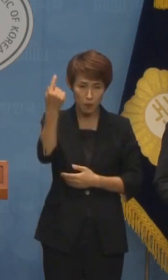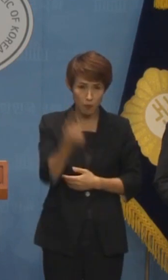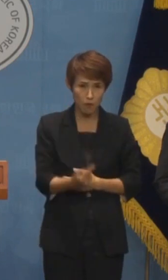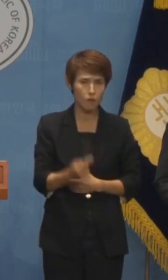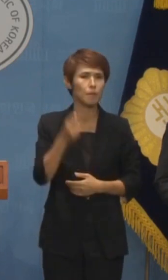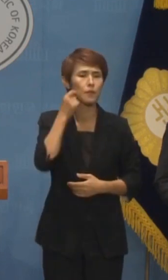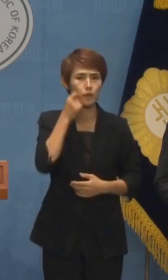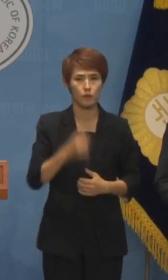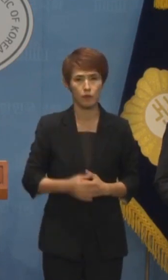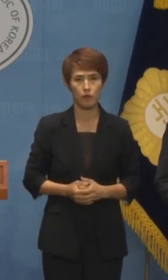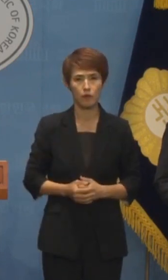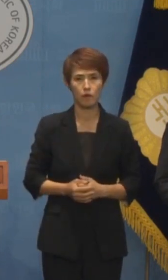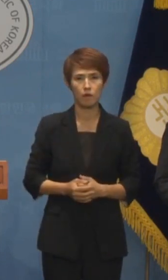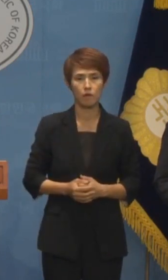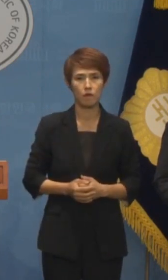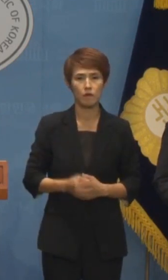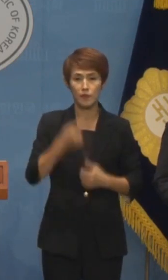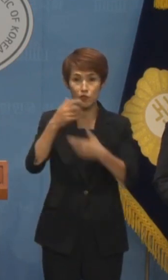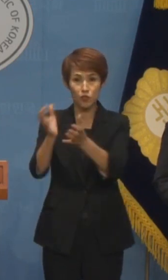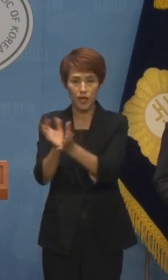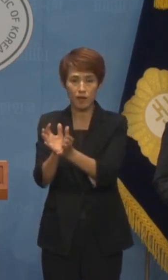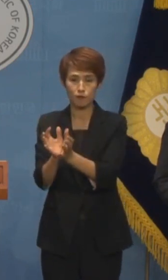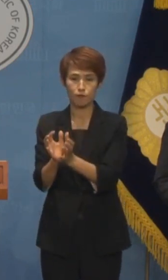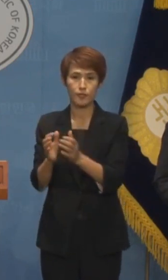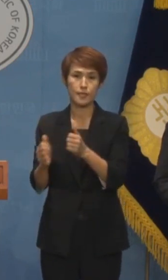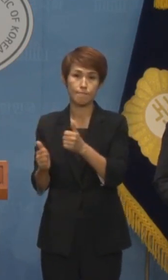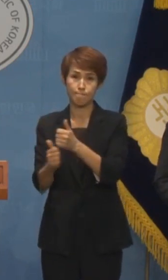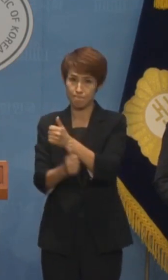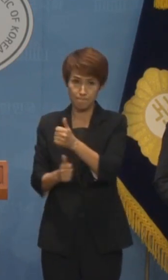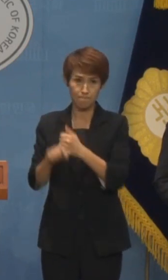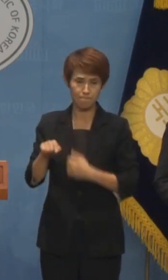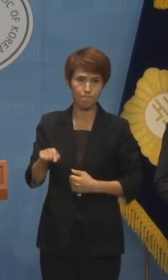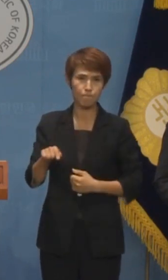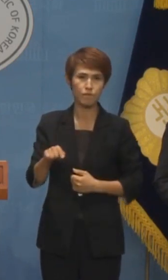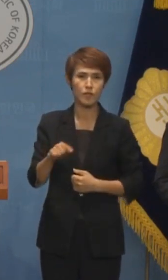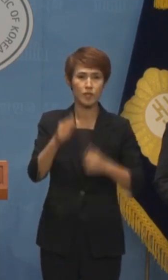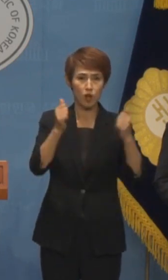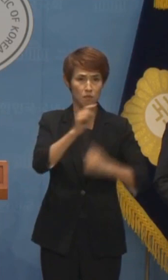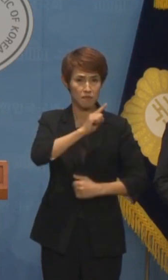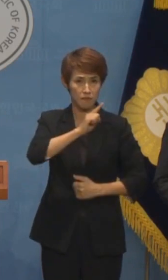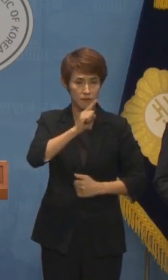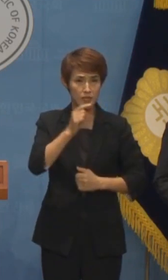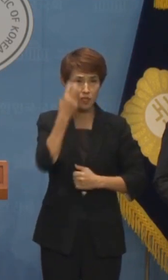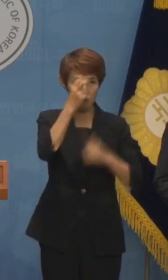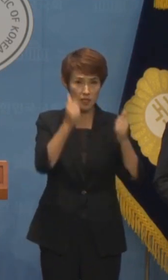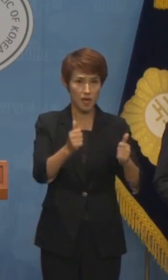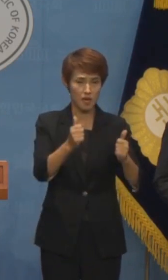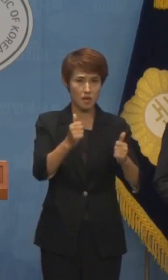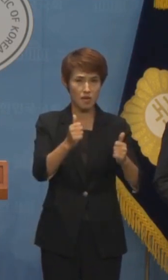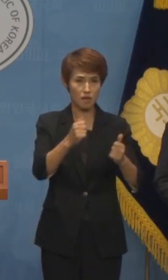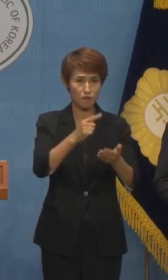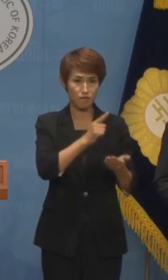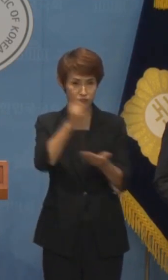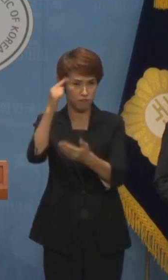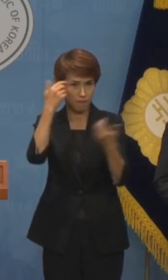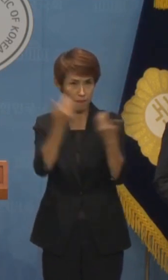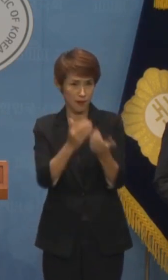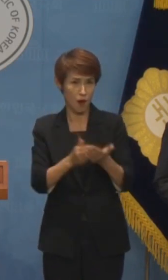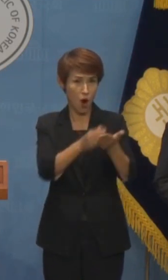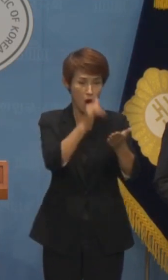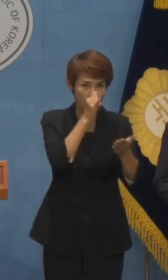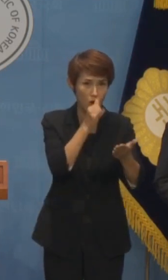더불어민주당 정치검찰 사건 조작 특별대책단이 검찰의 기소 사실을 반박하는 증거들을 제시하자 사건을